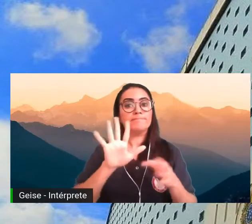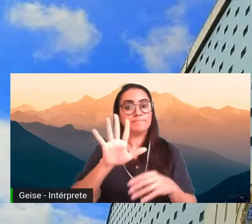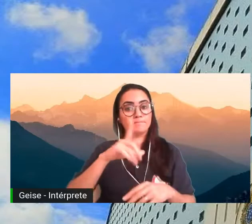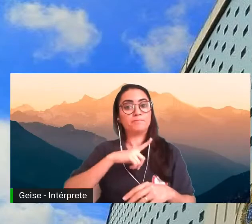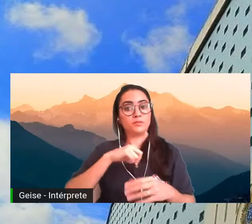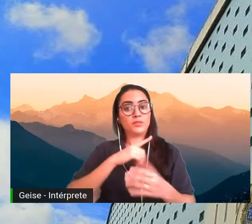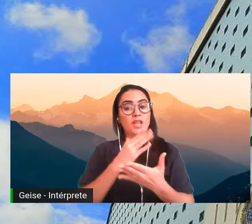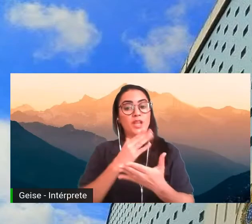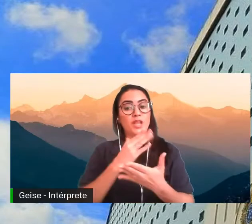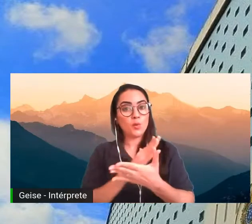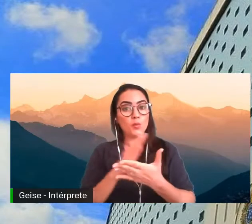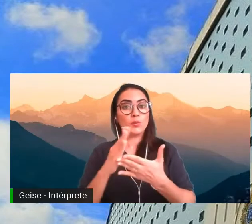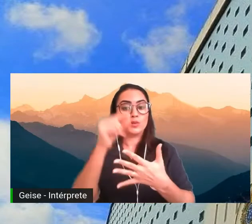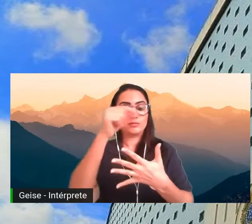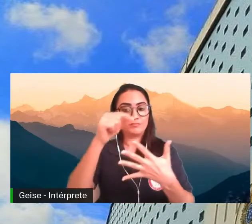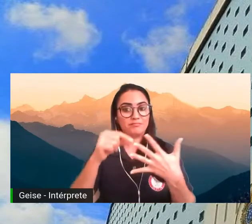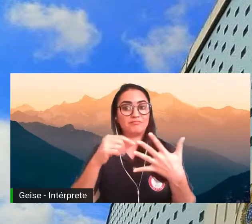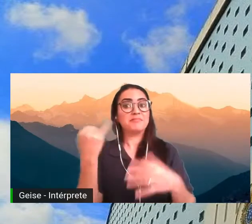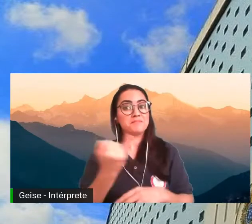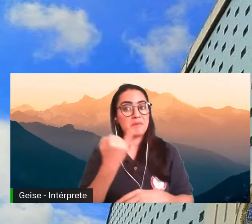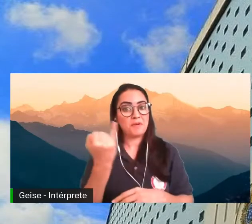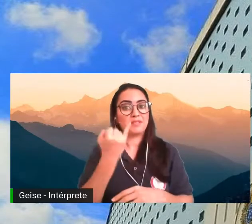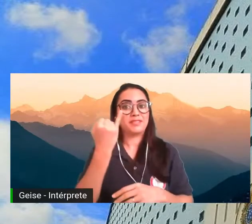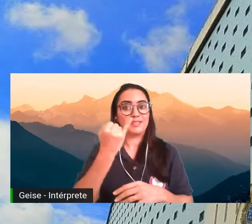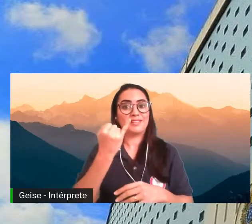para o trabalho.